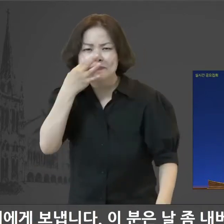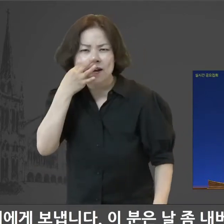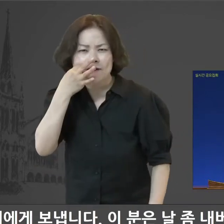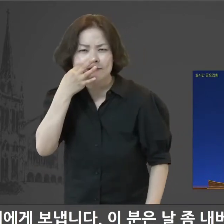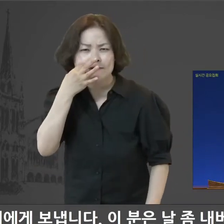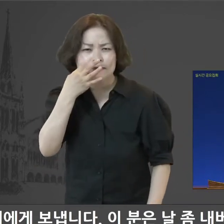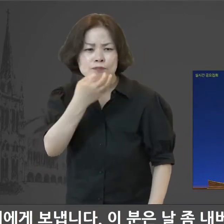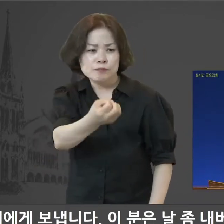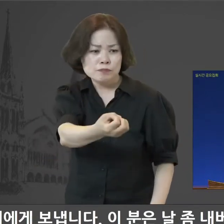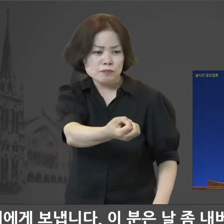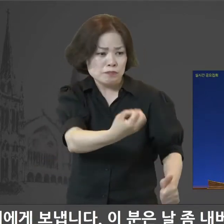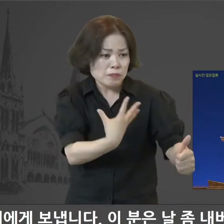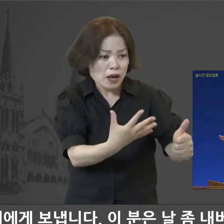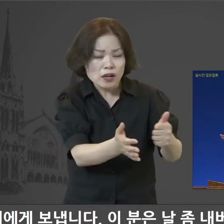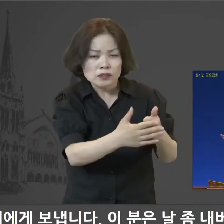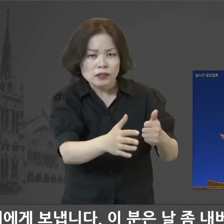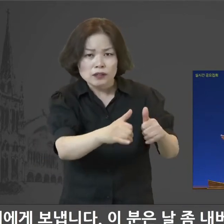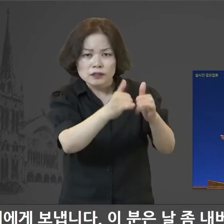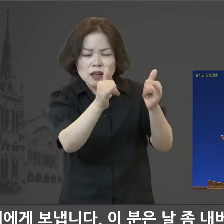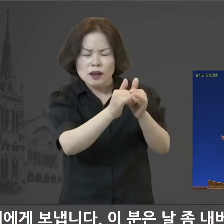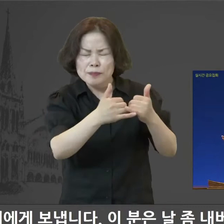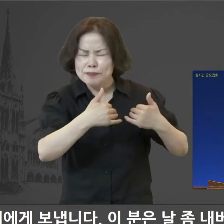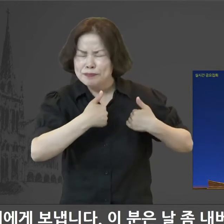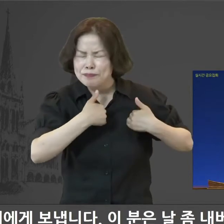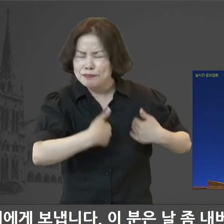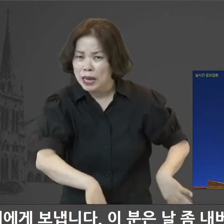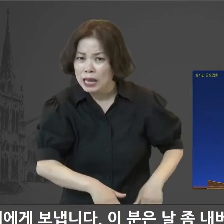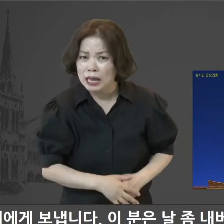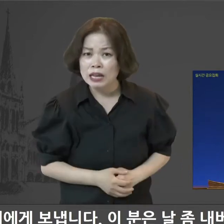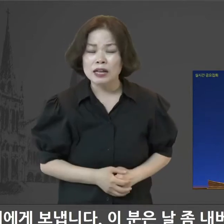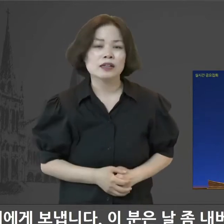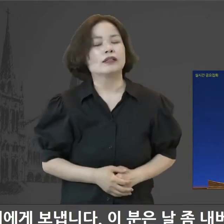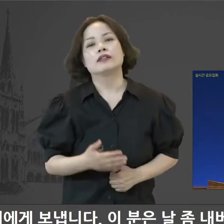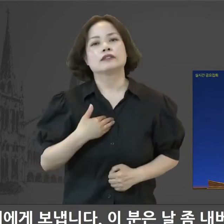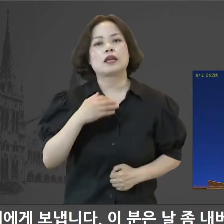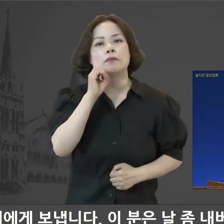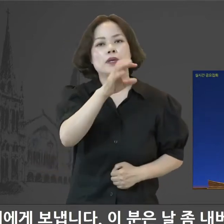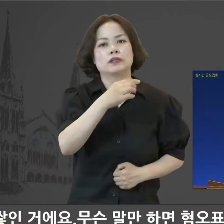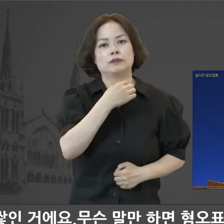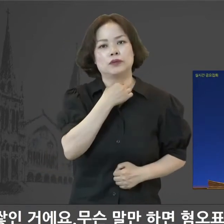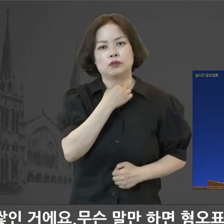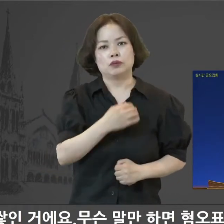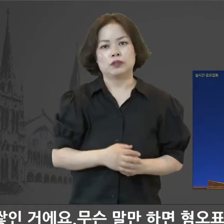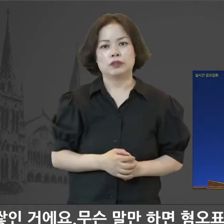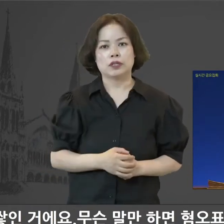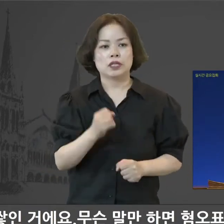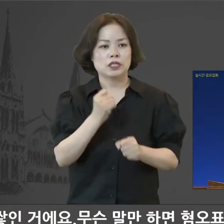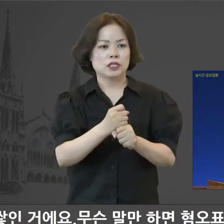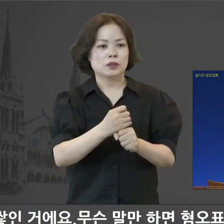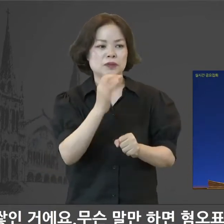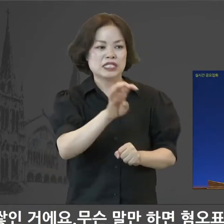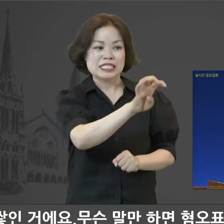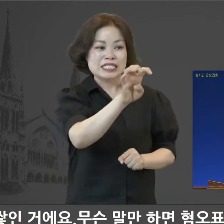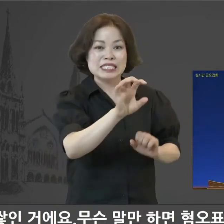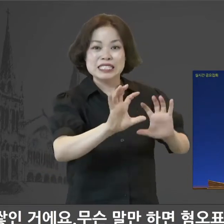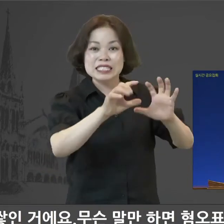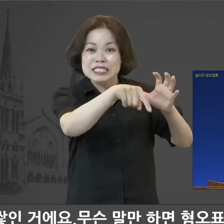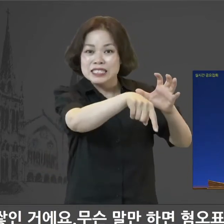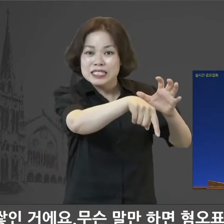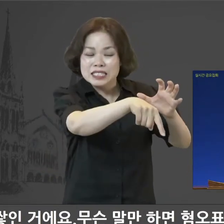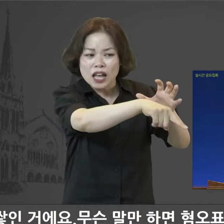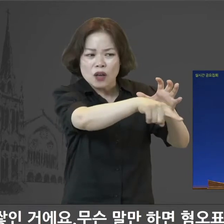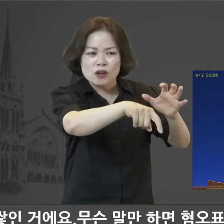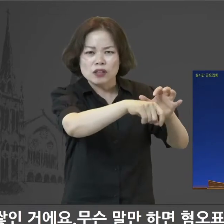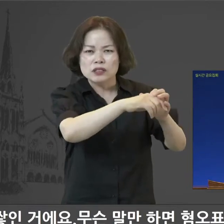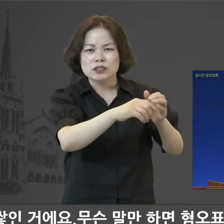되니까 그 사회 전체가 피곤해지는 겁니다. 그러니까 제가 말씀드리고 싶은 것은, 이미 서구권에서 저런 부작용들이 나오고